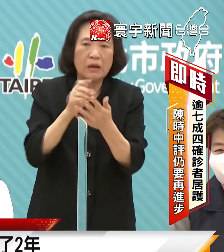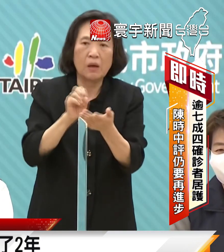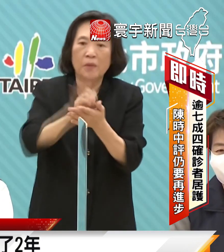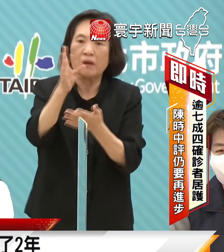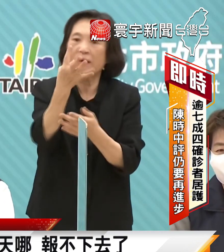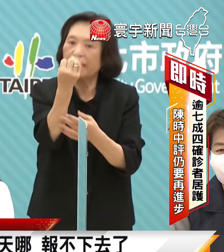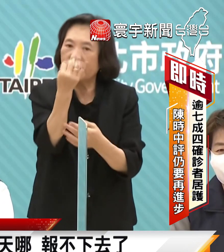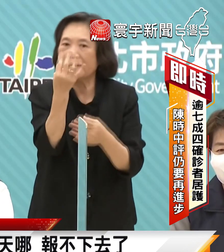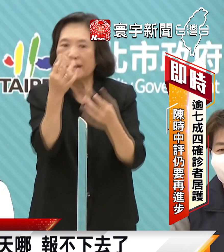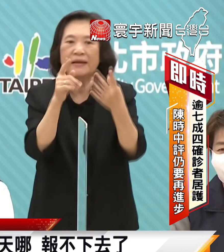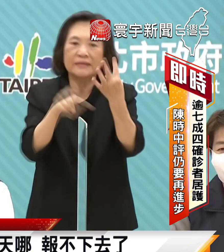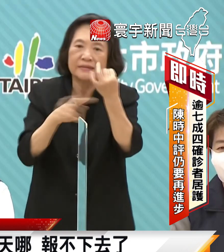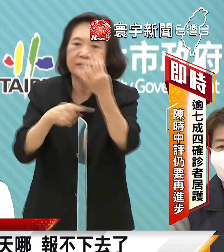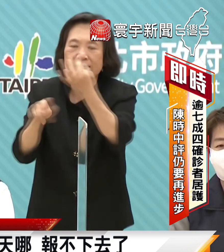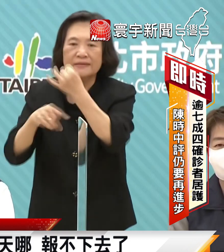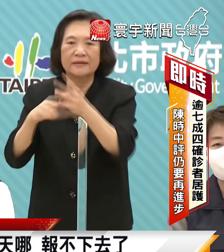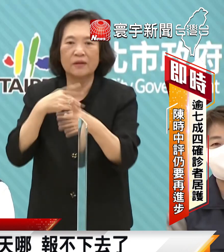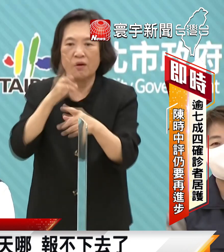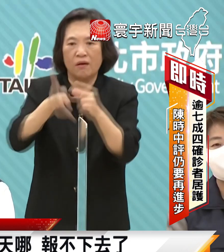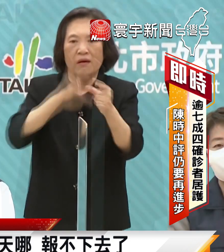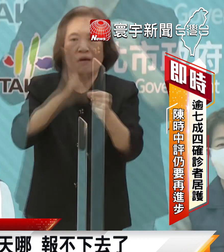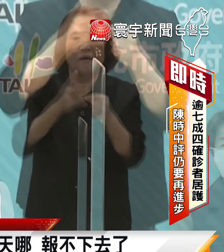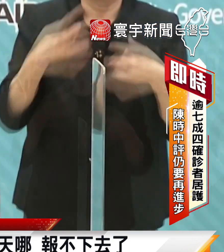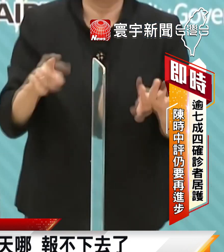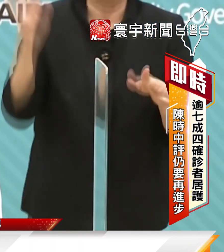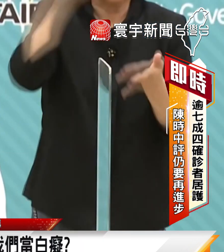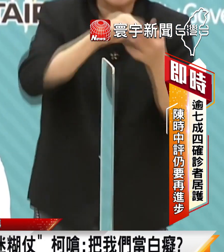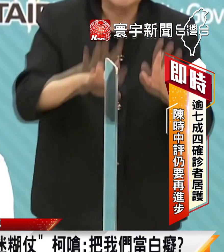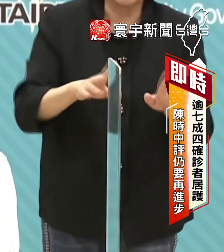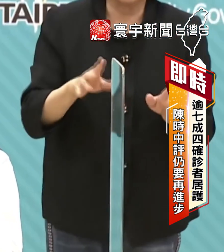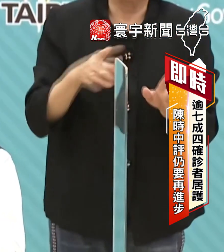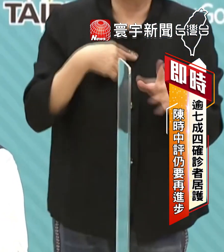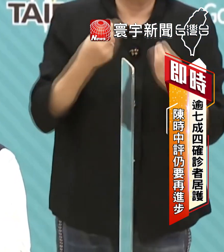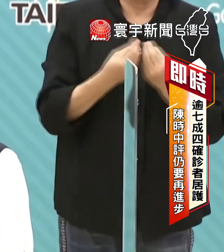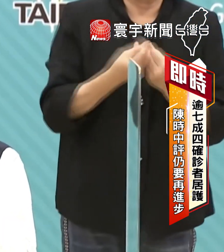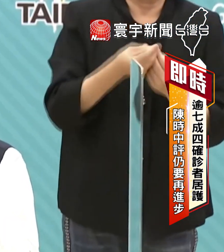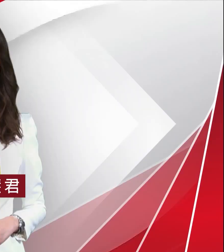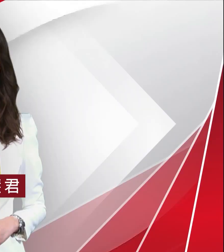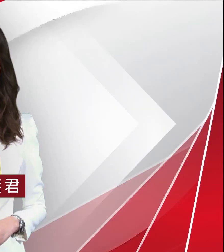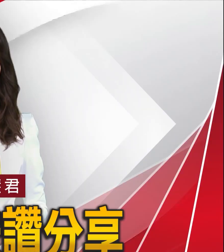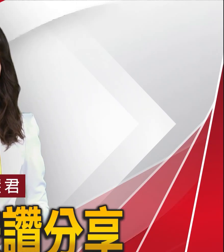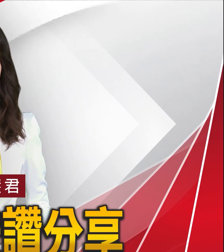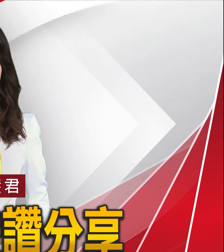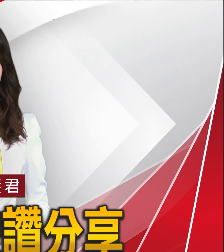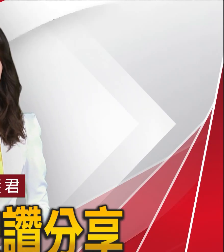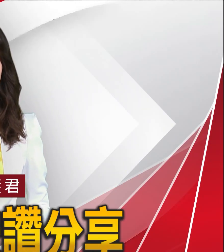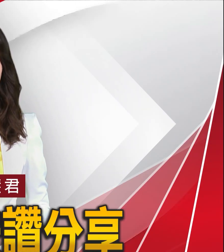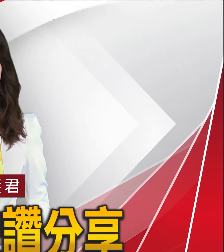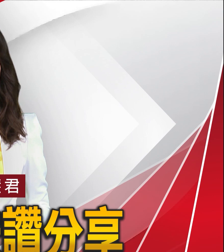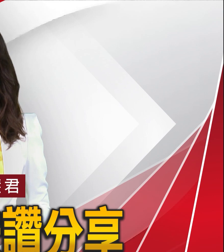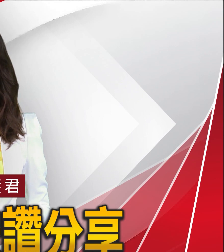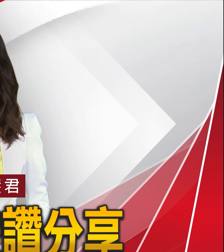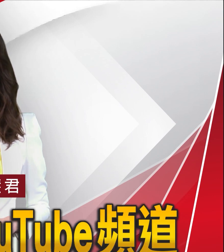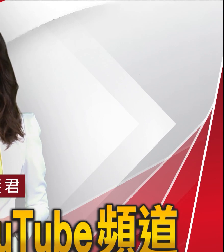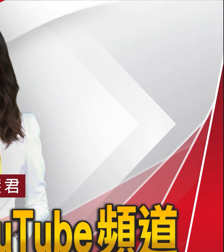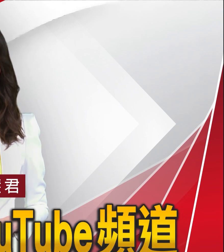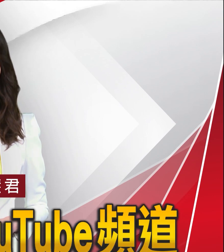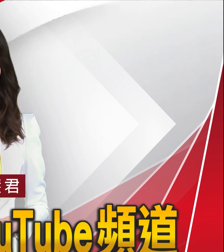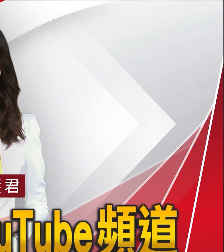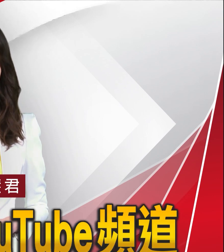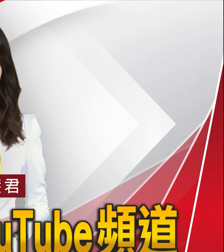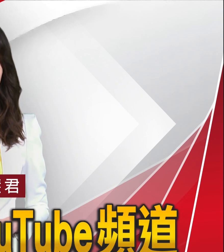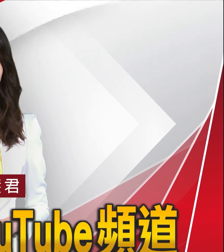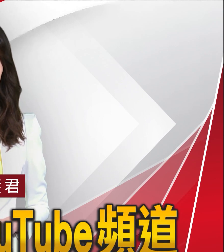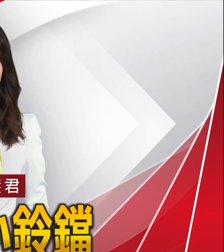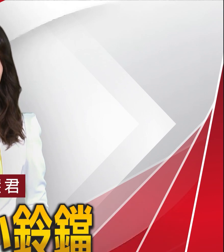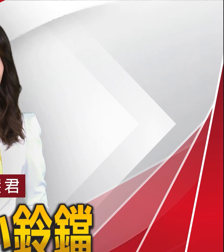2年，他到现在才知道说，天哪，这报不下去了。 欢迎新闻客观陈白云飞台北报道。 请订阅、按赞、分享环宇新闻